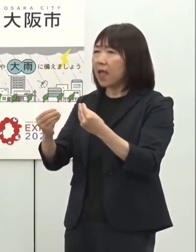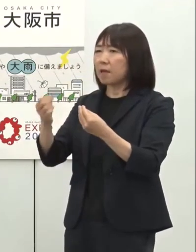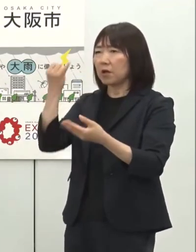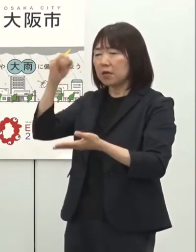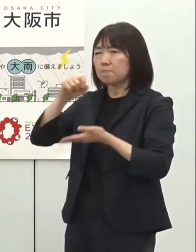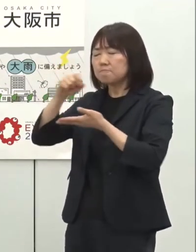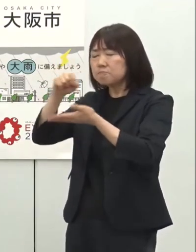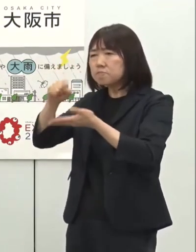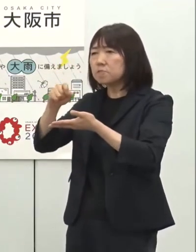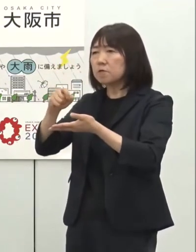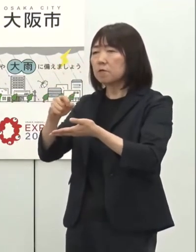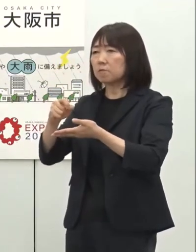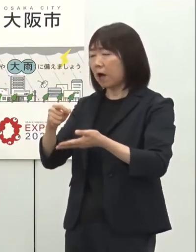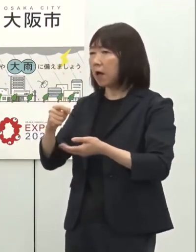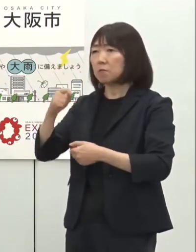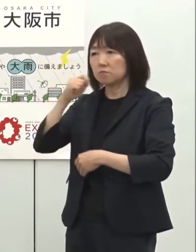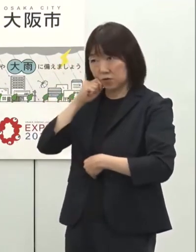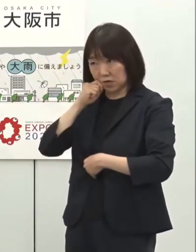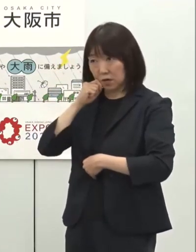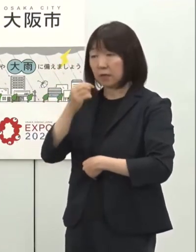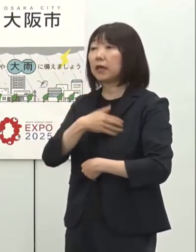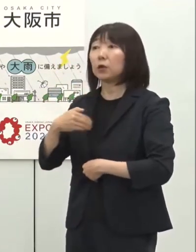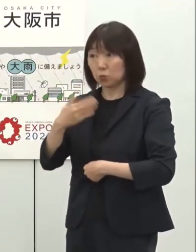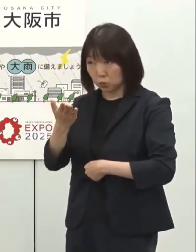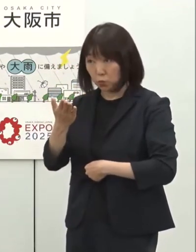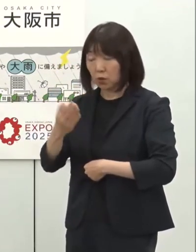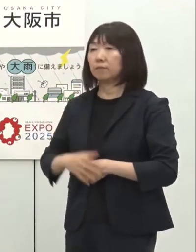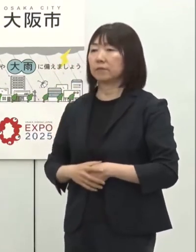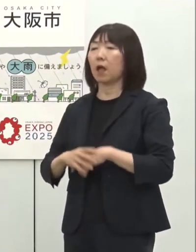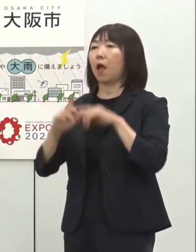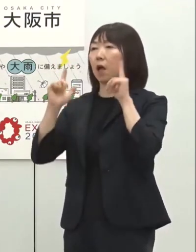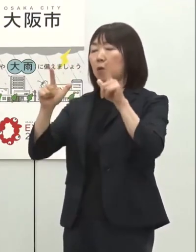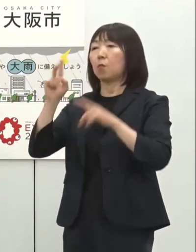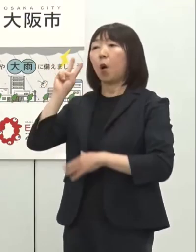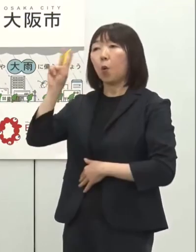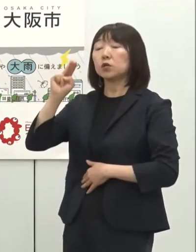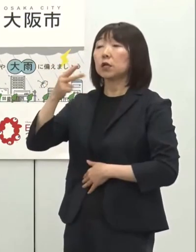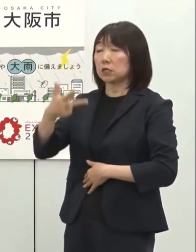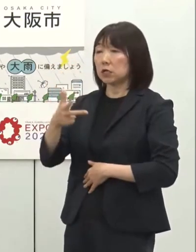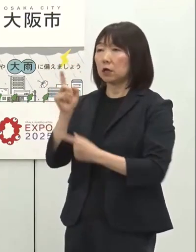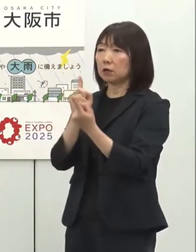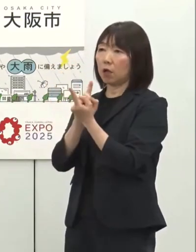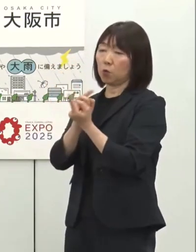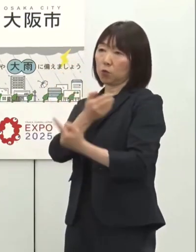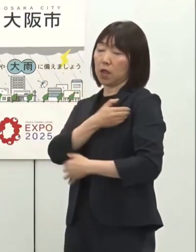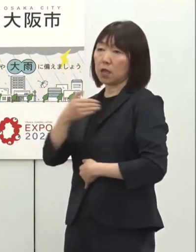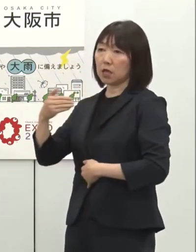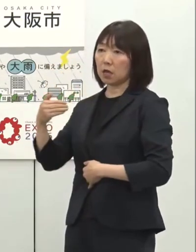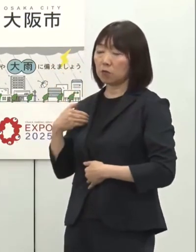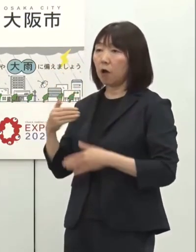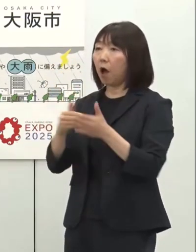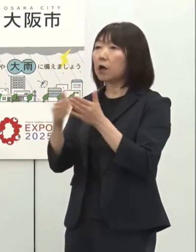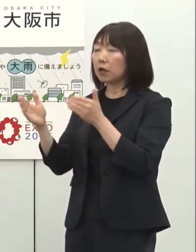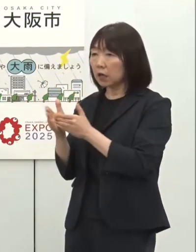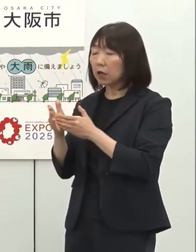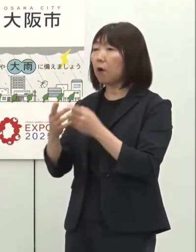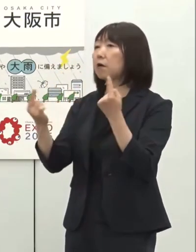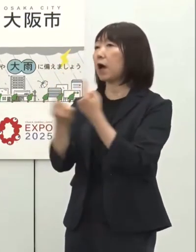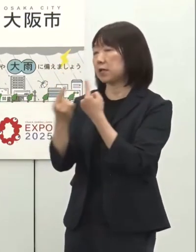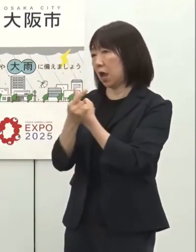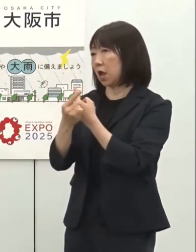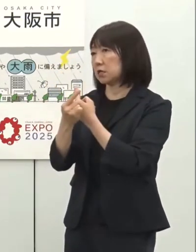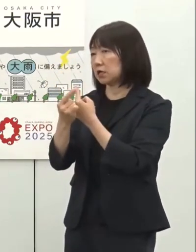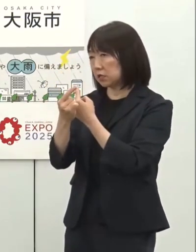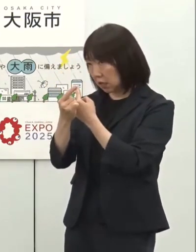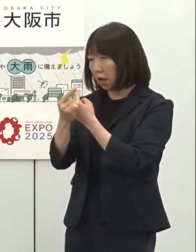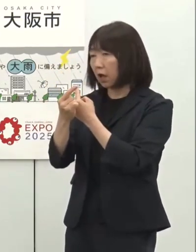しょうか。 大阪市が対応しないといけない範囲がもしあればそれは改善というかさらに協議ができると